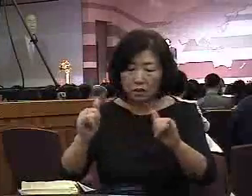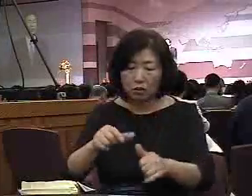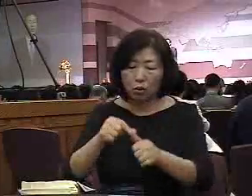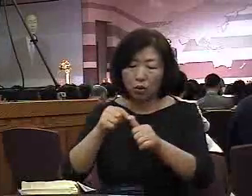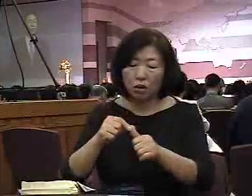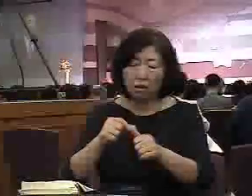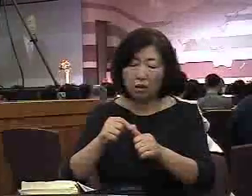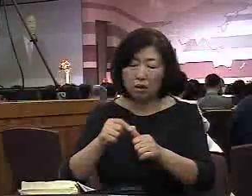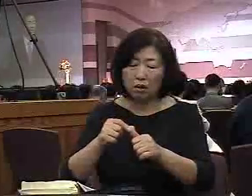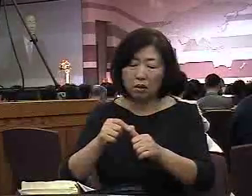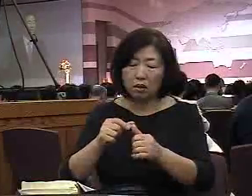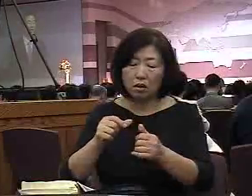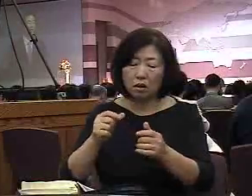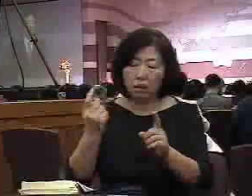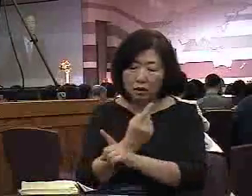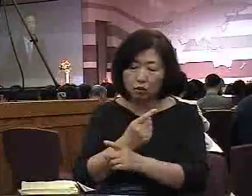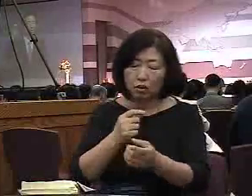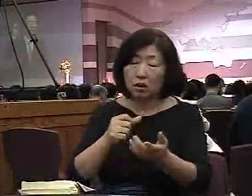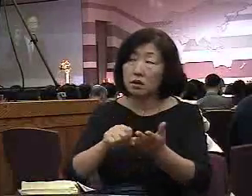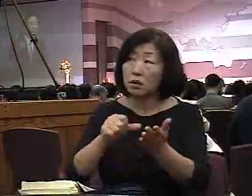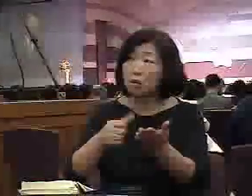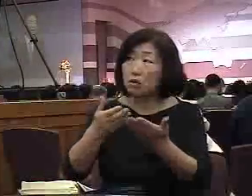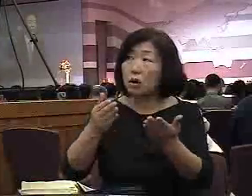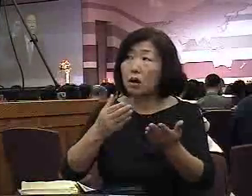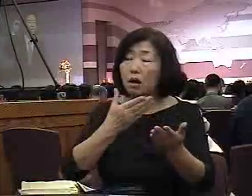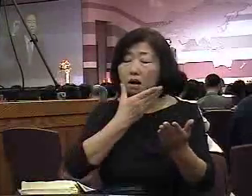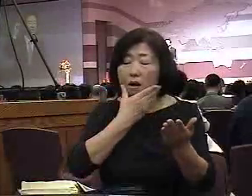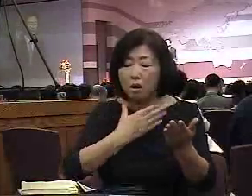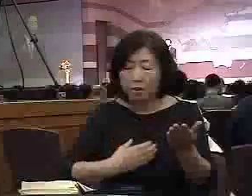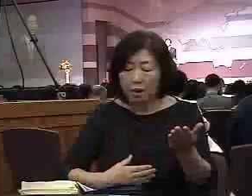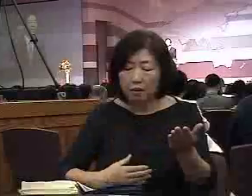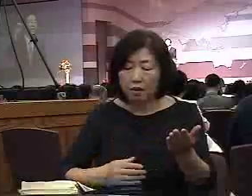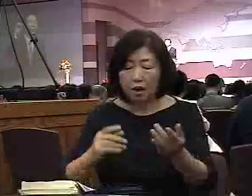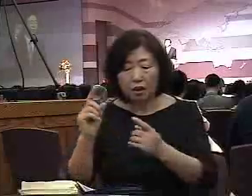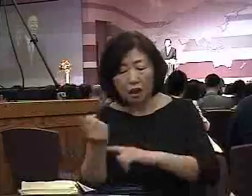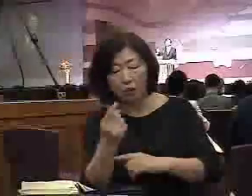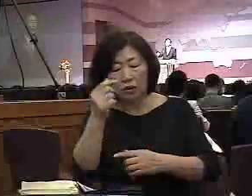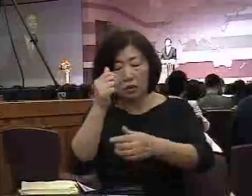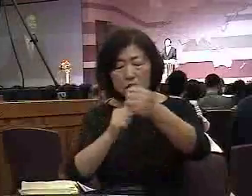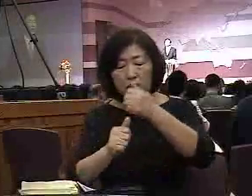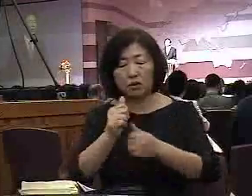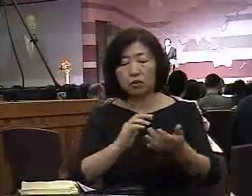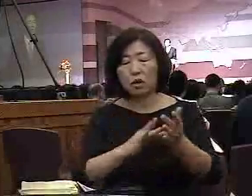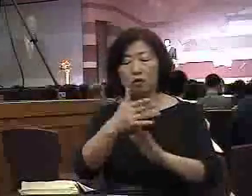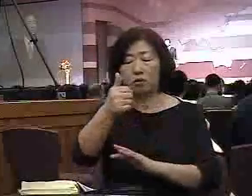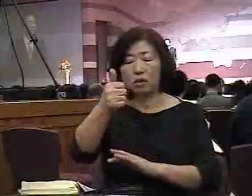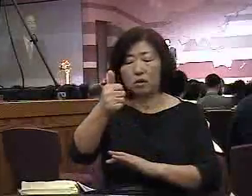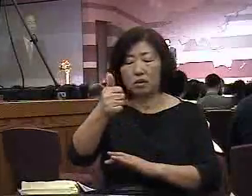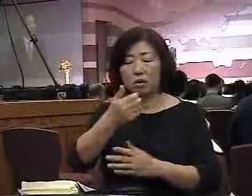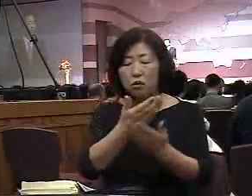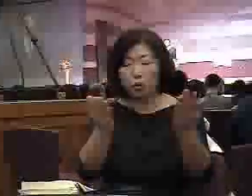구원하시기 위한 대속의 제물로 주는데 바로 아브라함과 다윗의 자손 예수라라고 너에게 주겠다